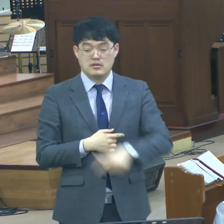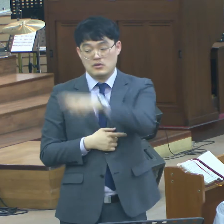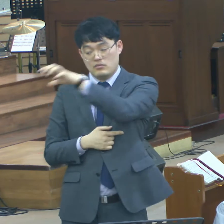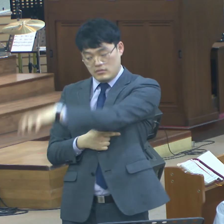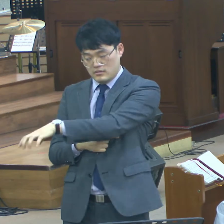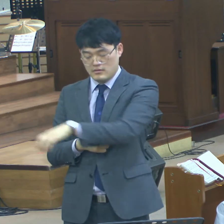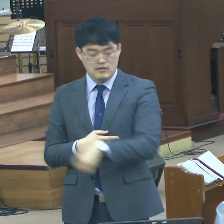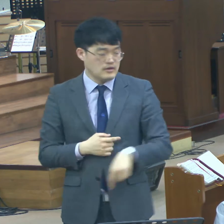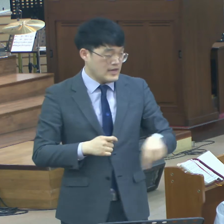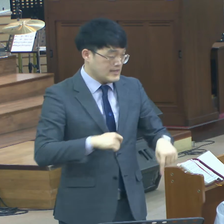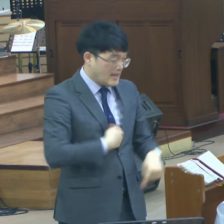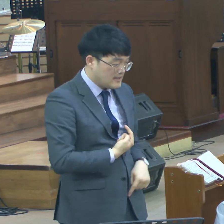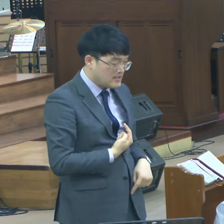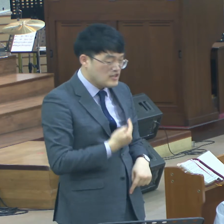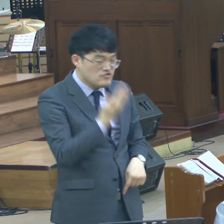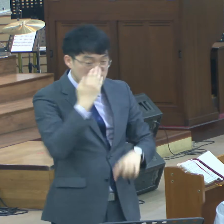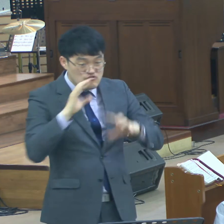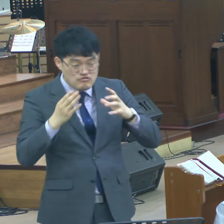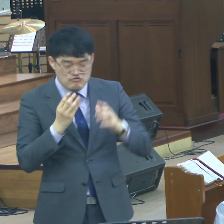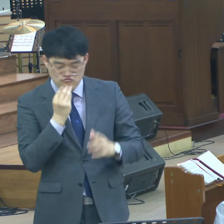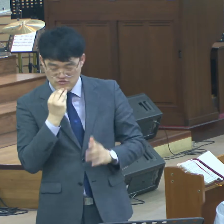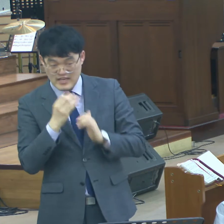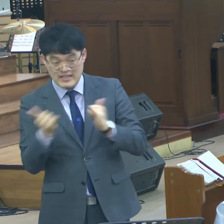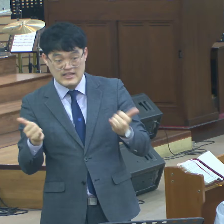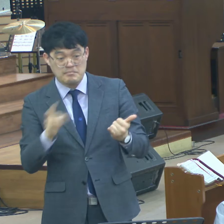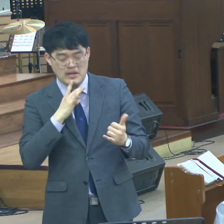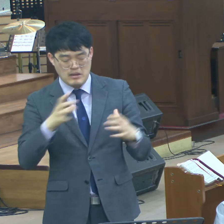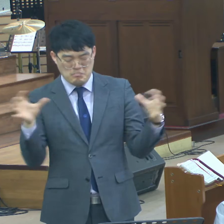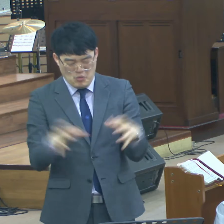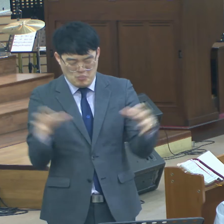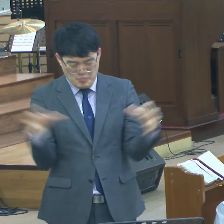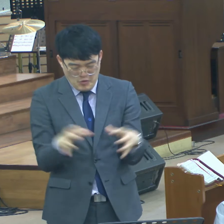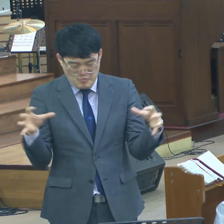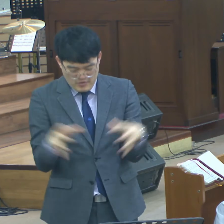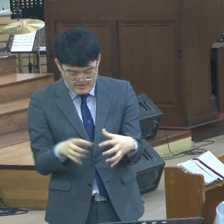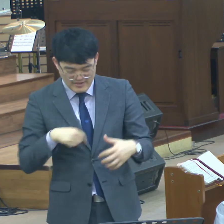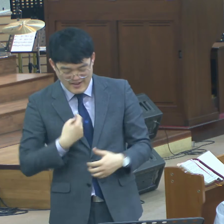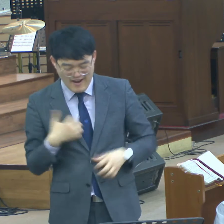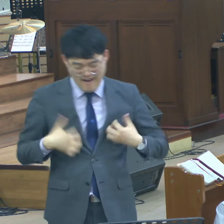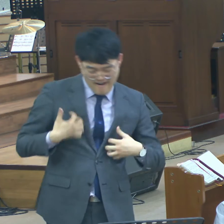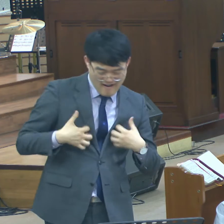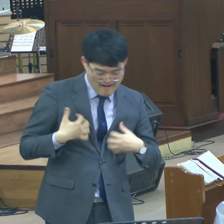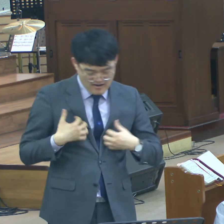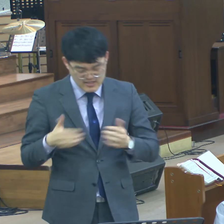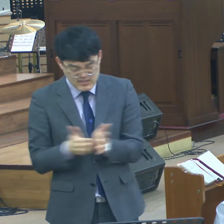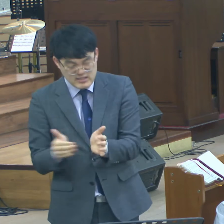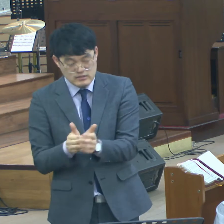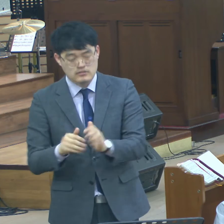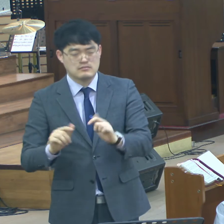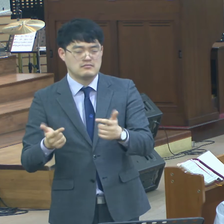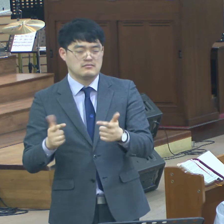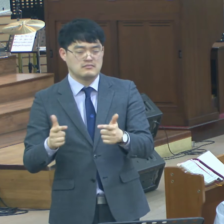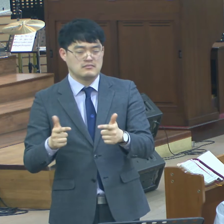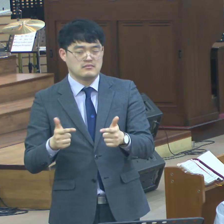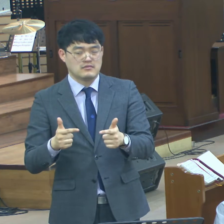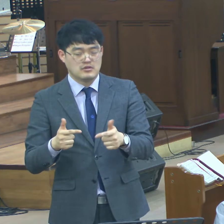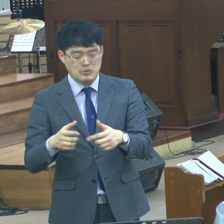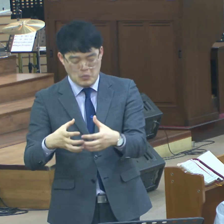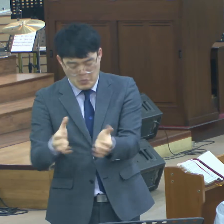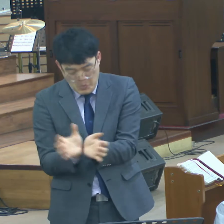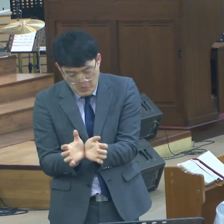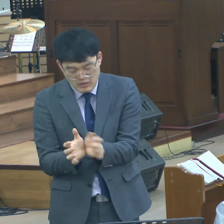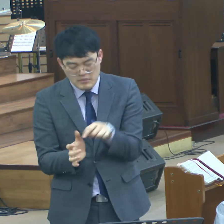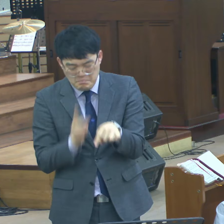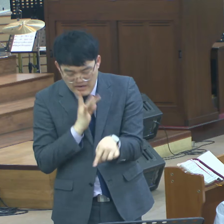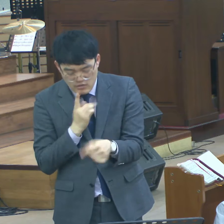자기들끼리 모여가지고 폐쇄적으로 유대인들 중에서 아주 독한 사람들만 모여가지고 거기서 자기들의 세계를 구축하라고 성전을